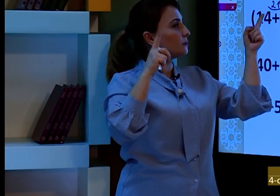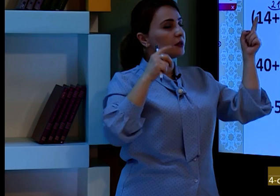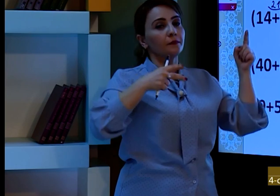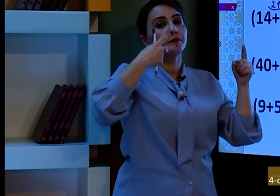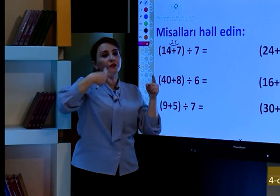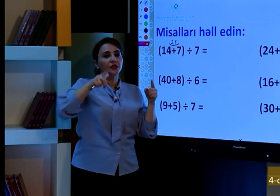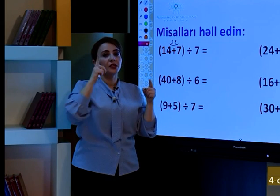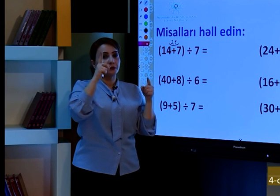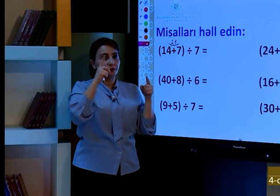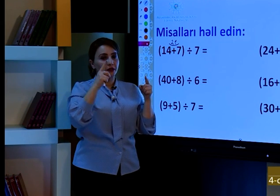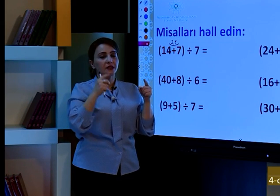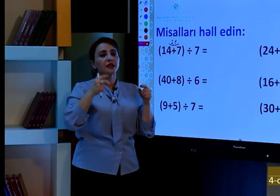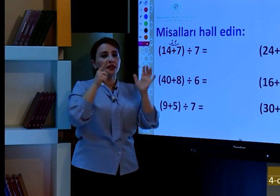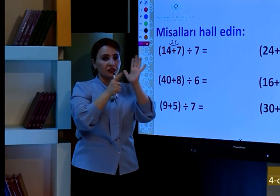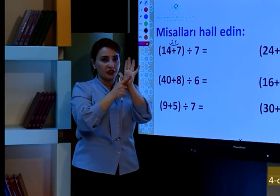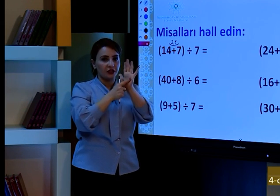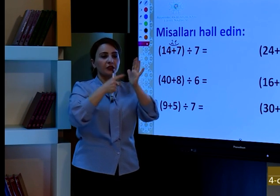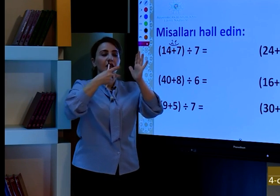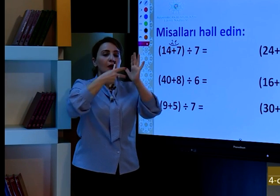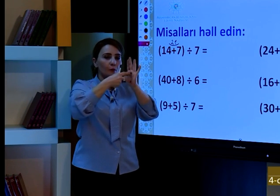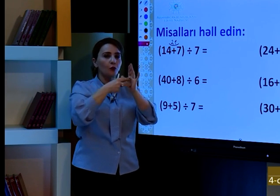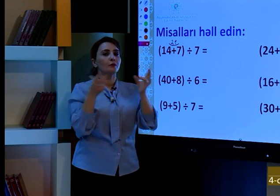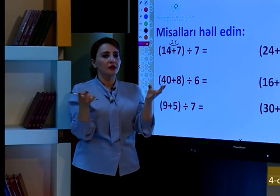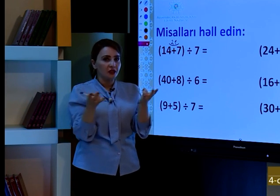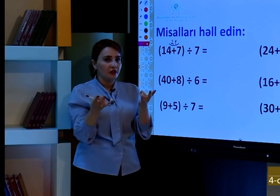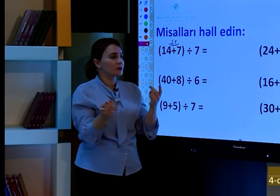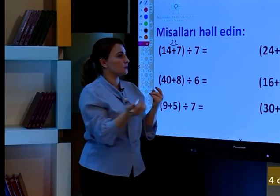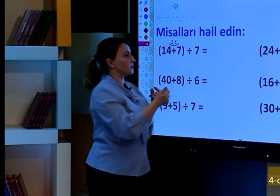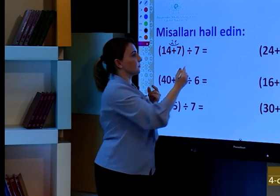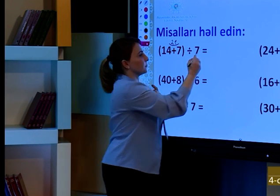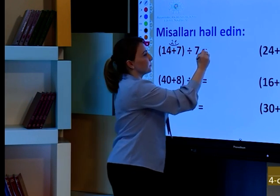14+7=21. 21 isə 7-yə bölmək lazımdır.